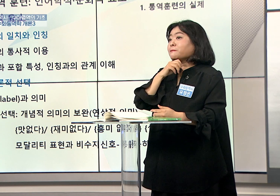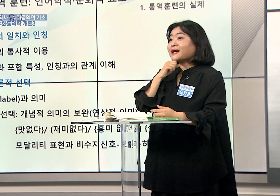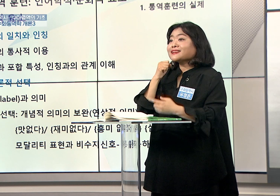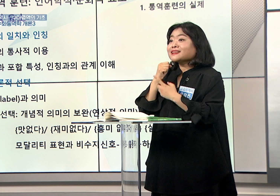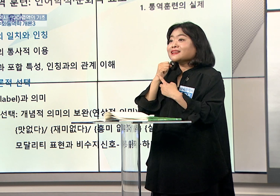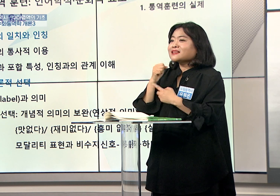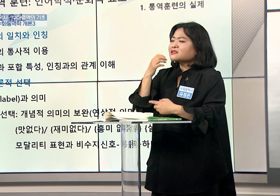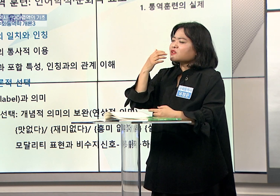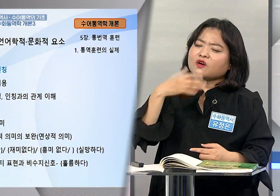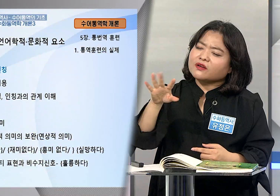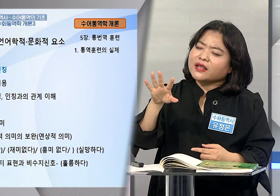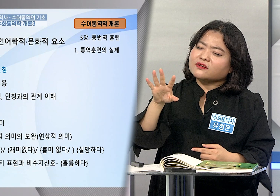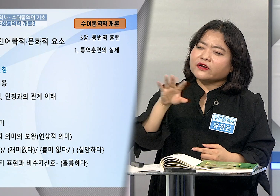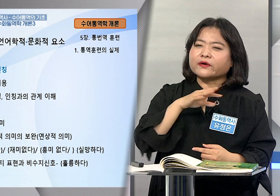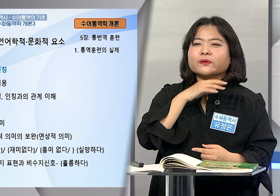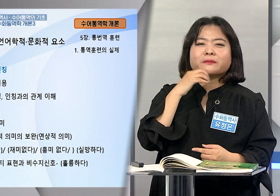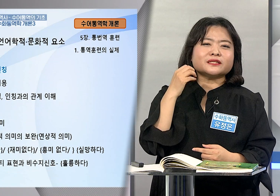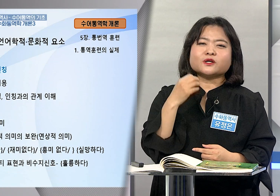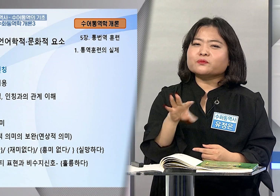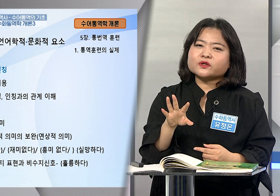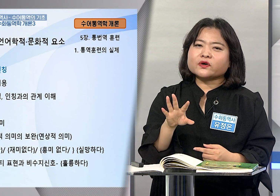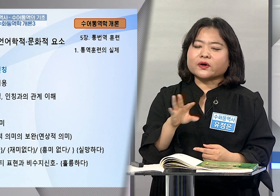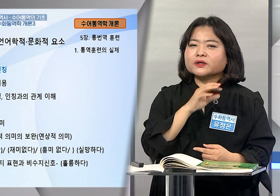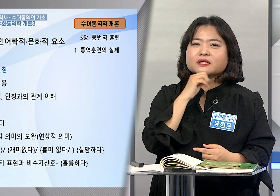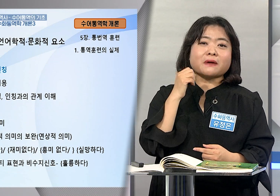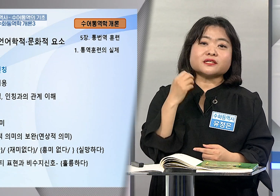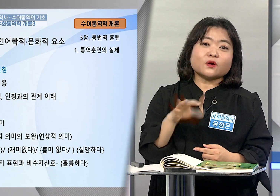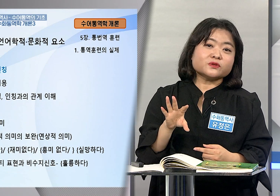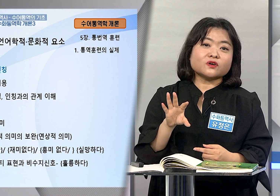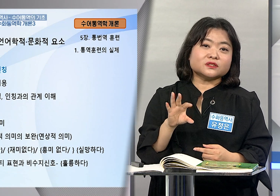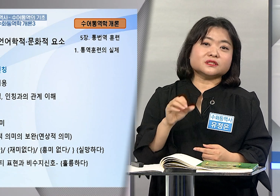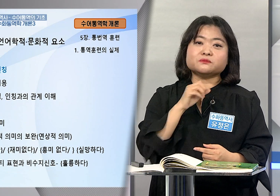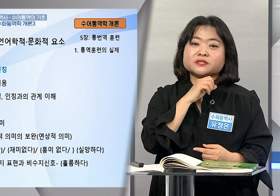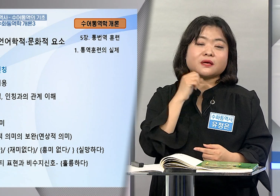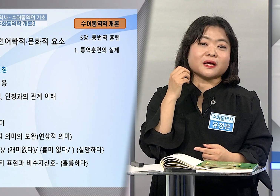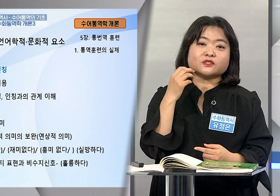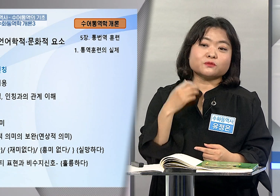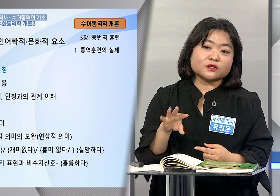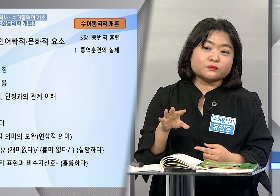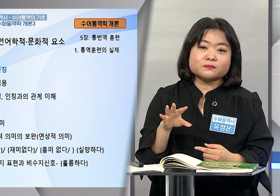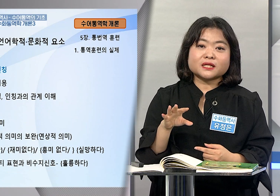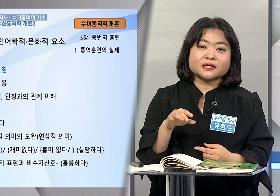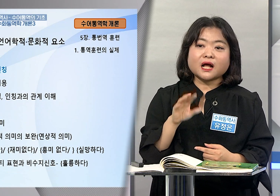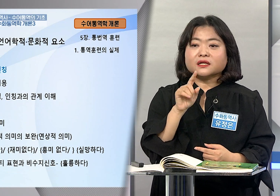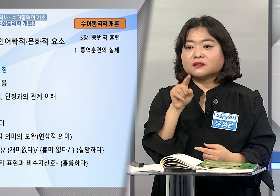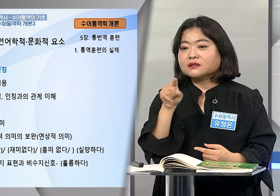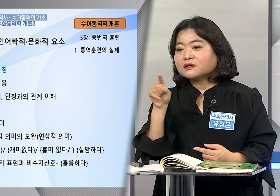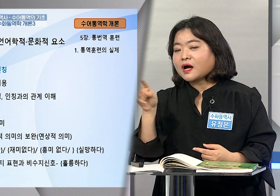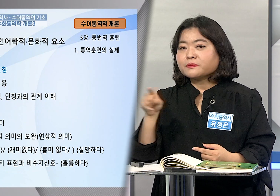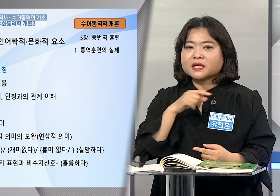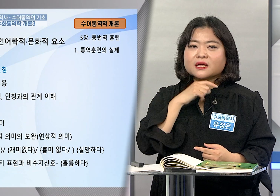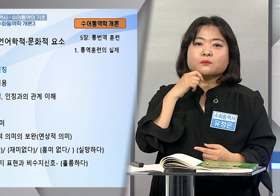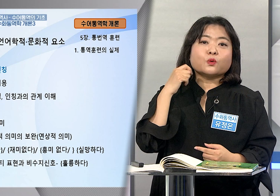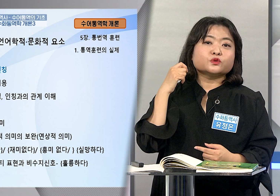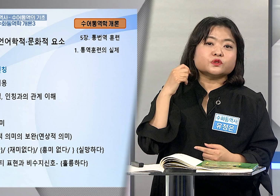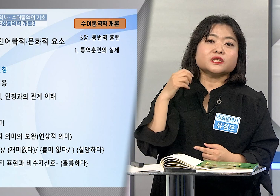맛 털어내는 거예요. 맛이 없는 거예요. 이 맛이 없는 거는 음식에 맛이 없는 것뿐만 아니라 이러이러함이 모두